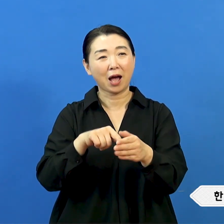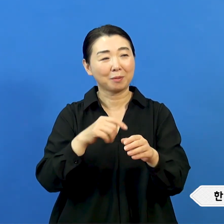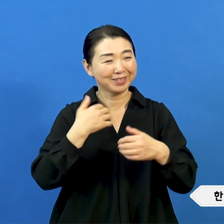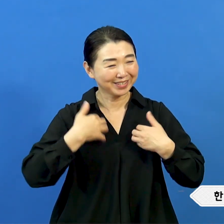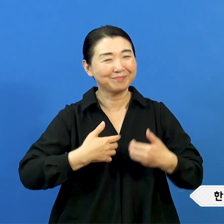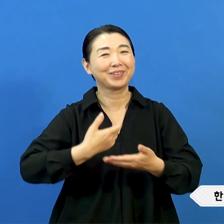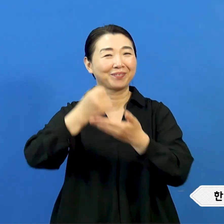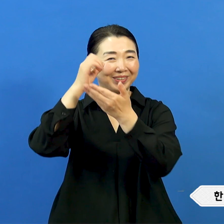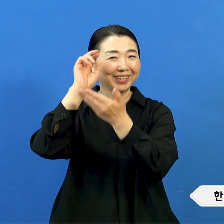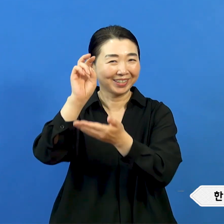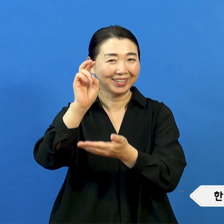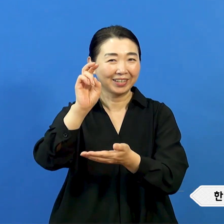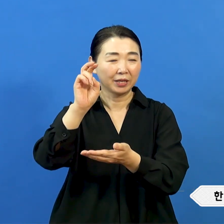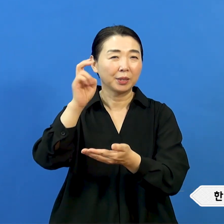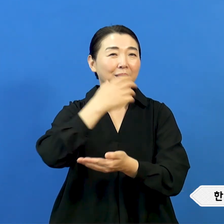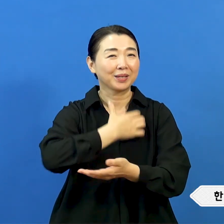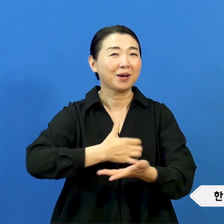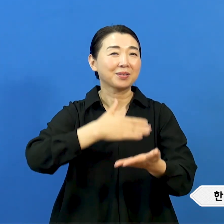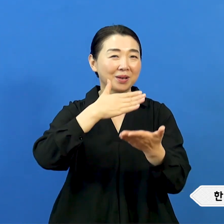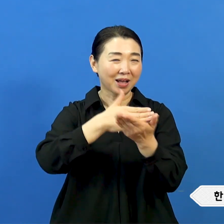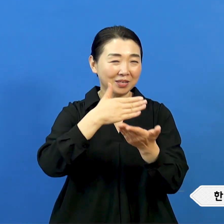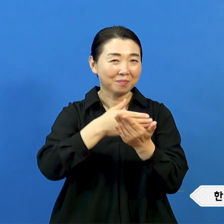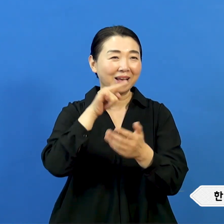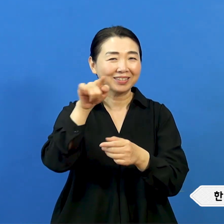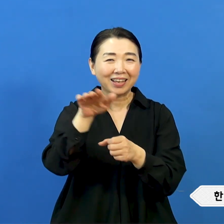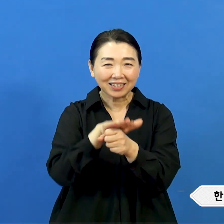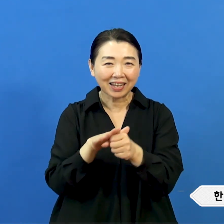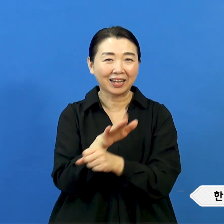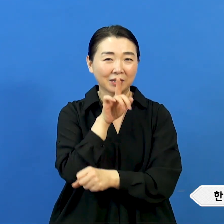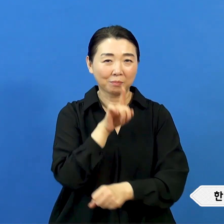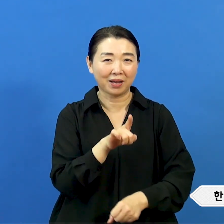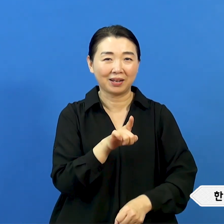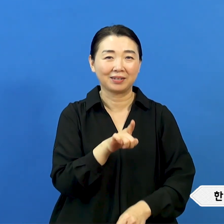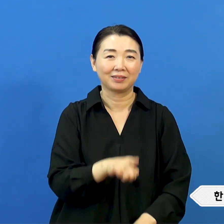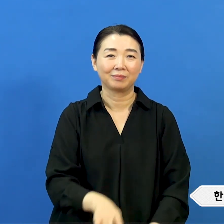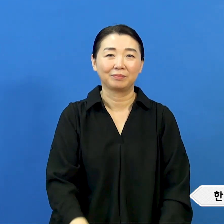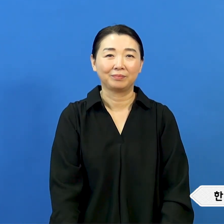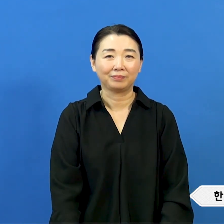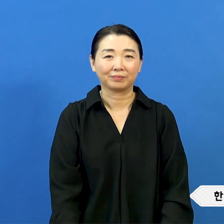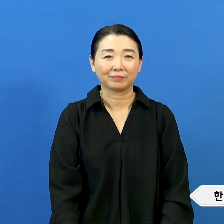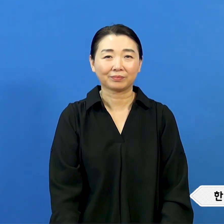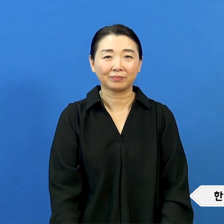받으실 것입니다. 걱정하지 마라, 그게 바로 사랑이다 하실 것입니다.